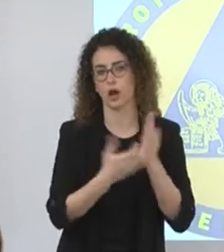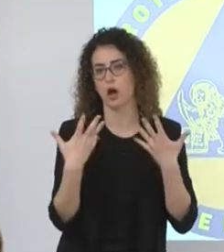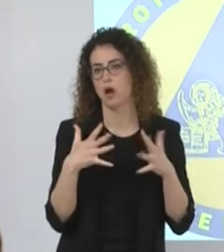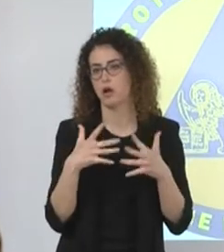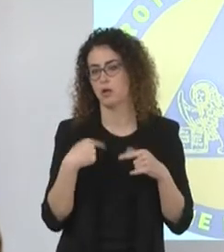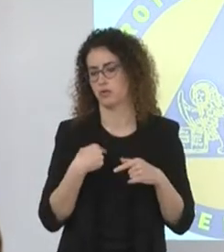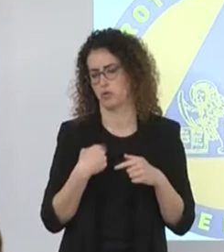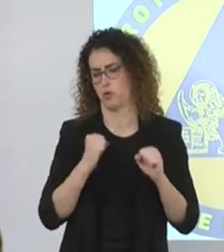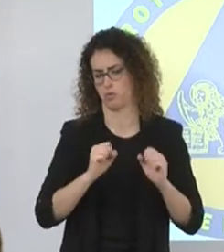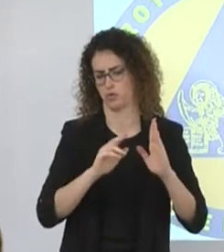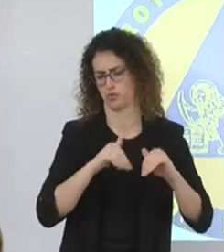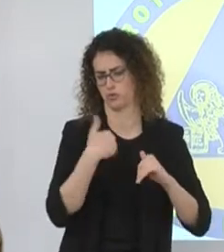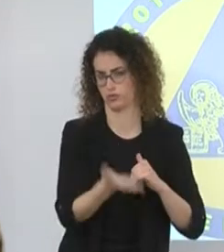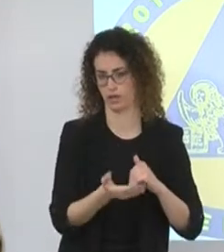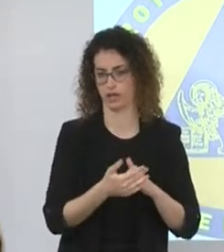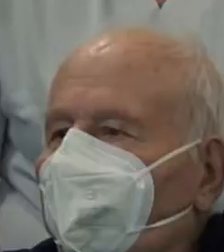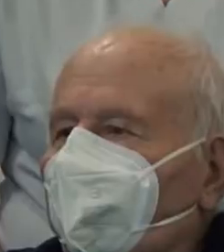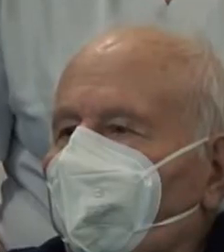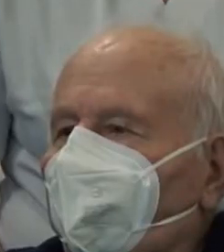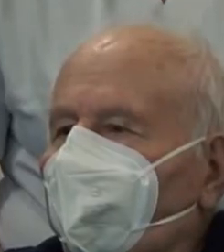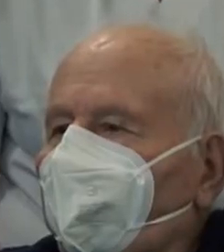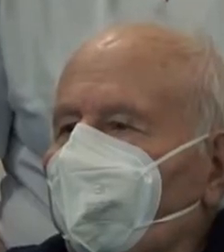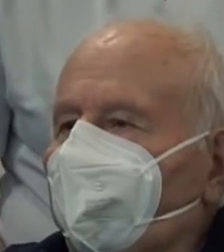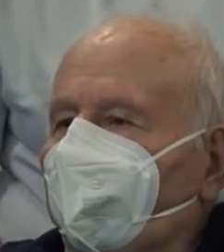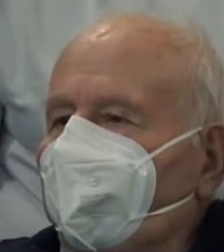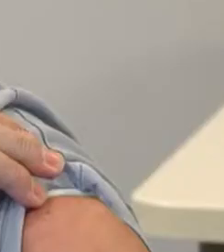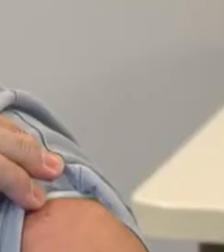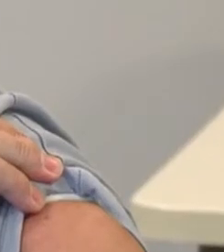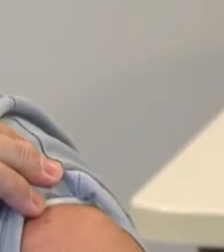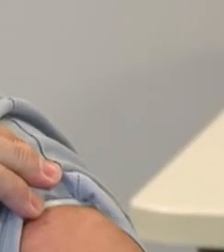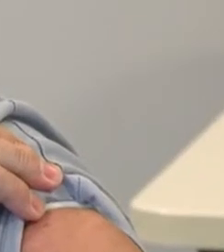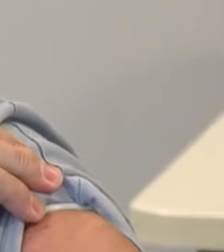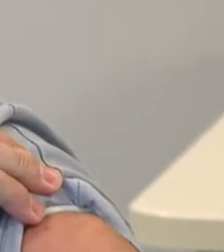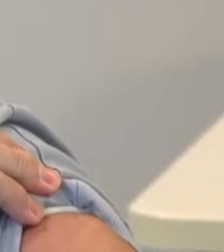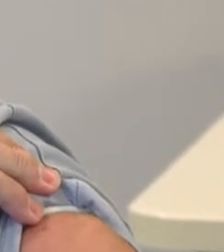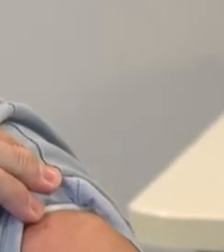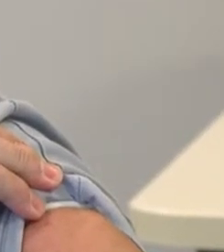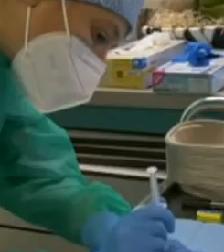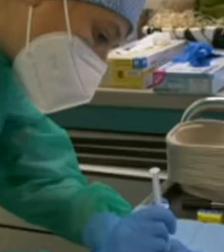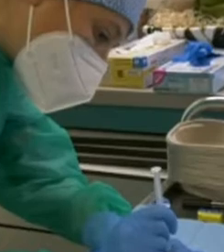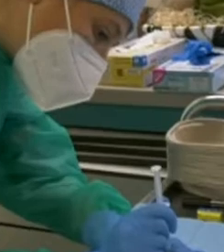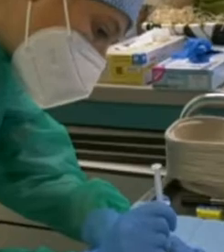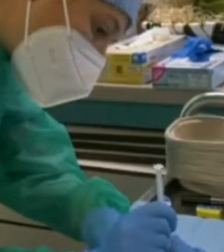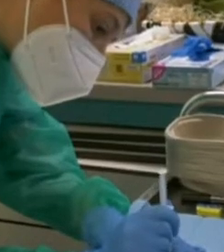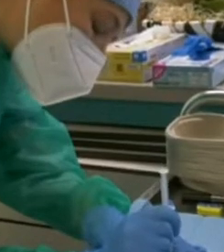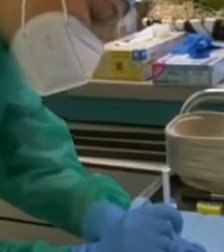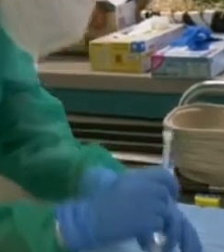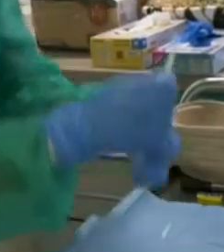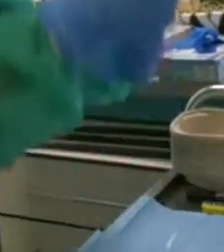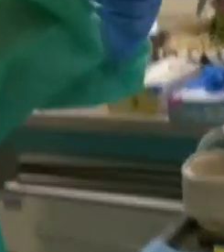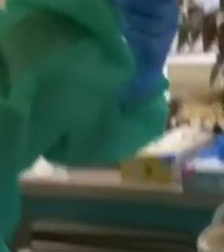una via molto più forti ci vogliono vaccini in arrivo entro la settimana dosi di fighter astra zeneca e johnson moderna non